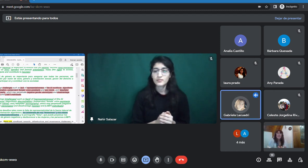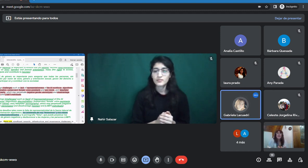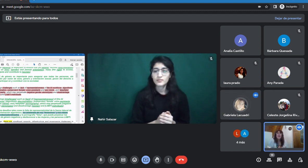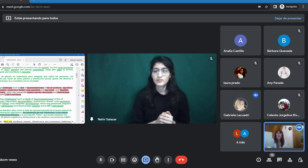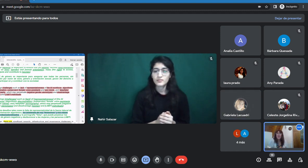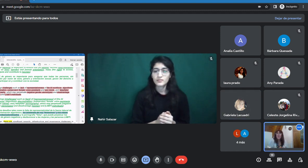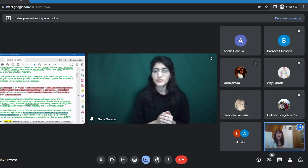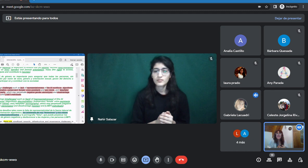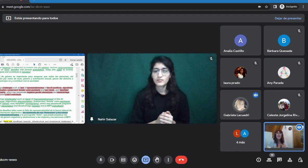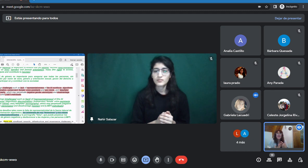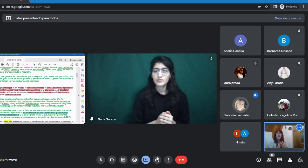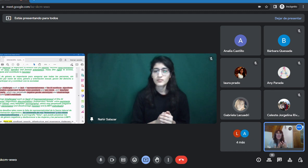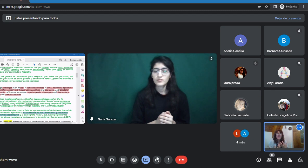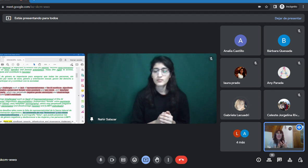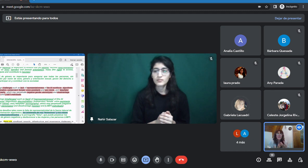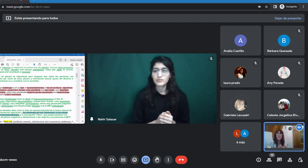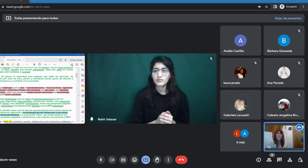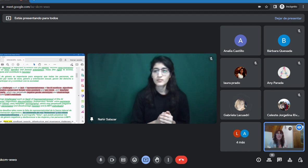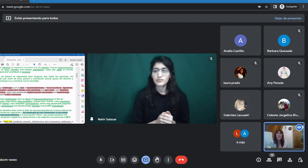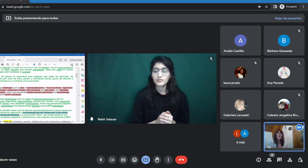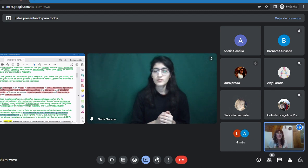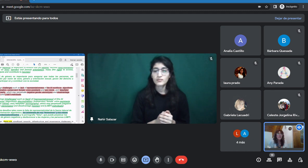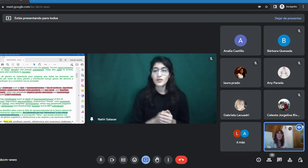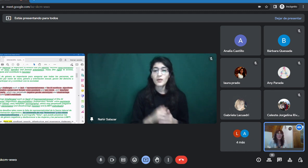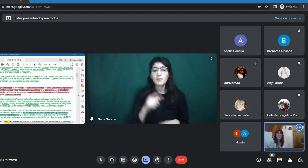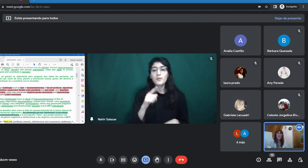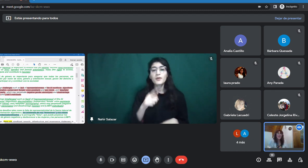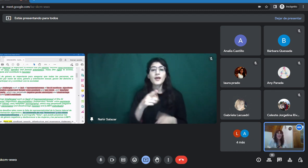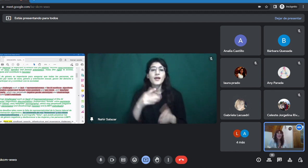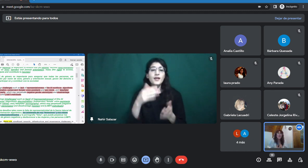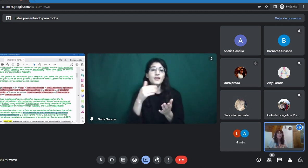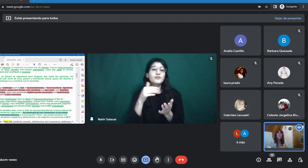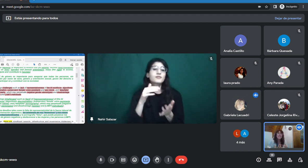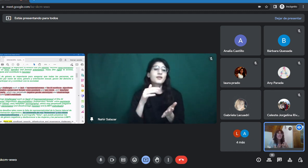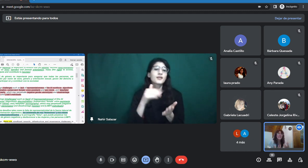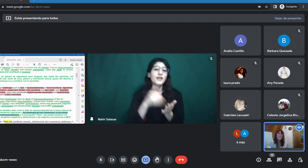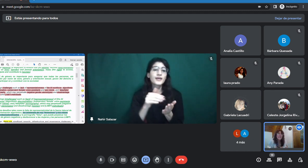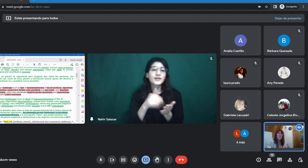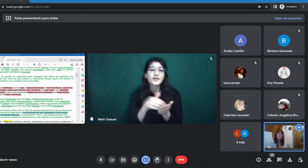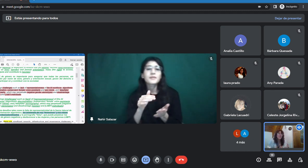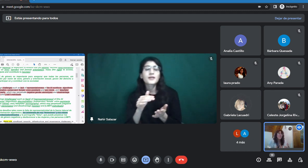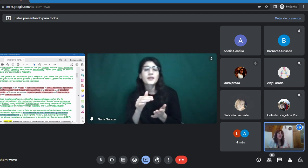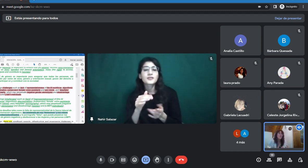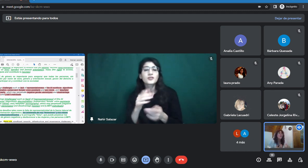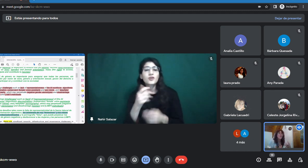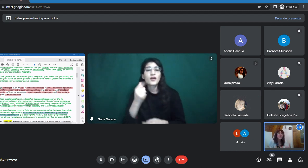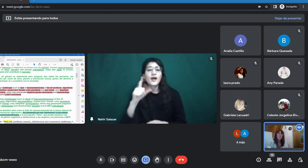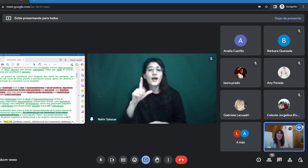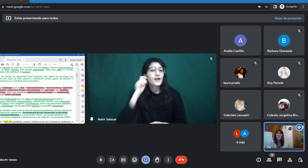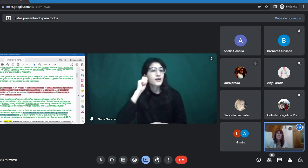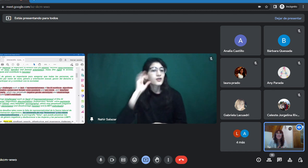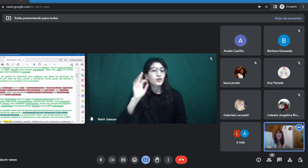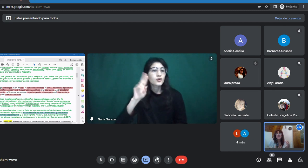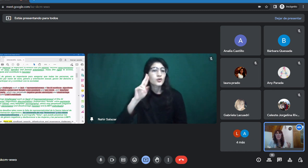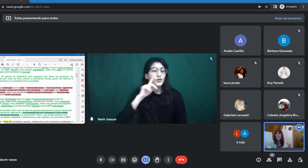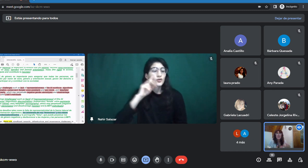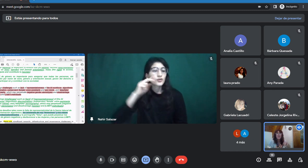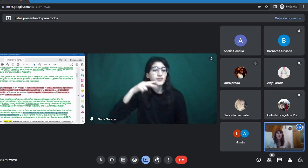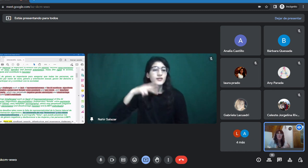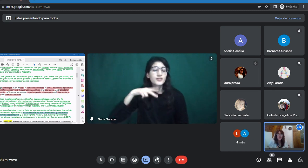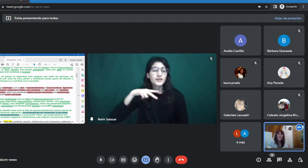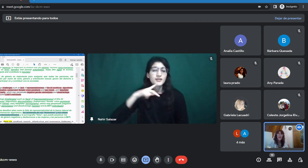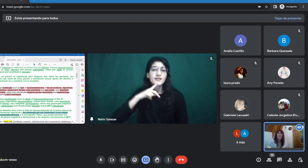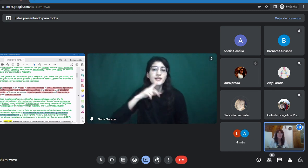Sí, ahora sí. La discriminación algorítmica, los asistentes de voz femeninos y los robots sexuales serviles